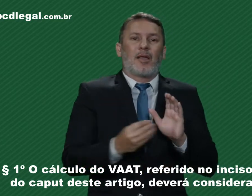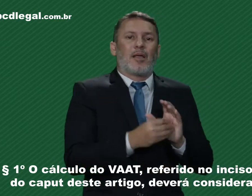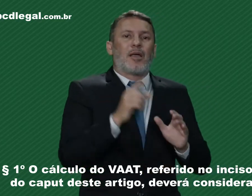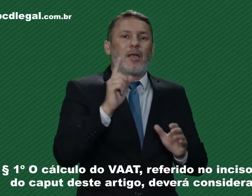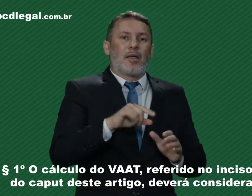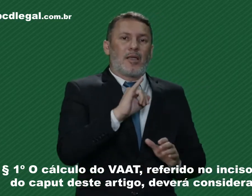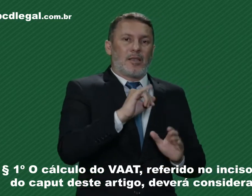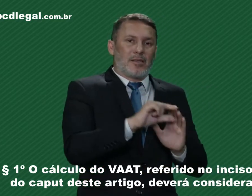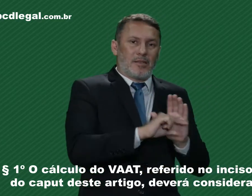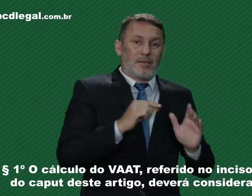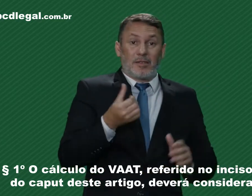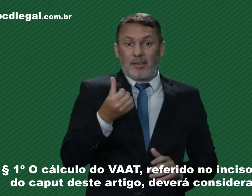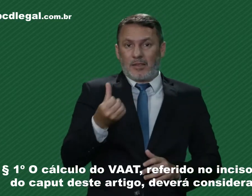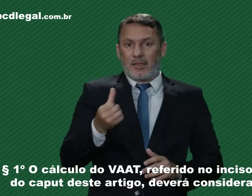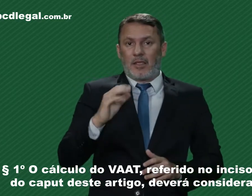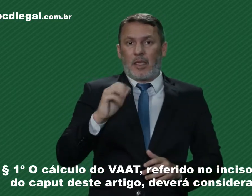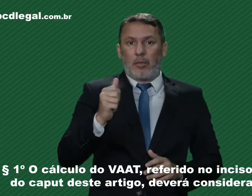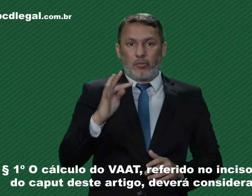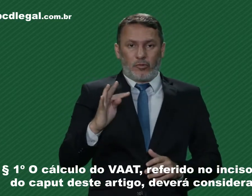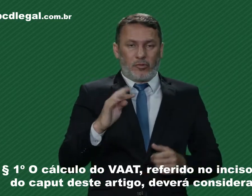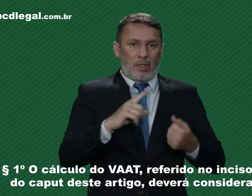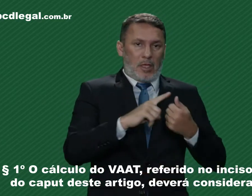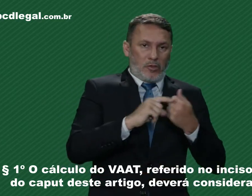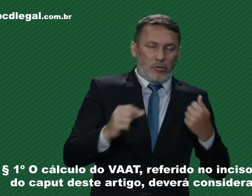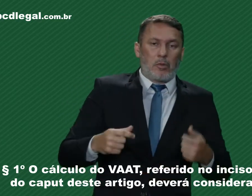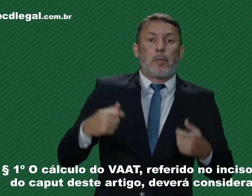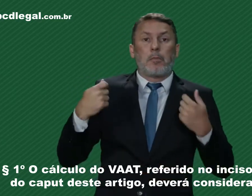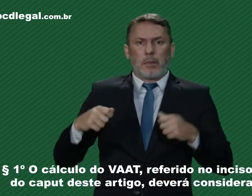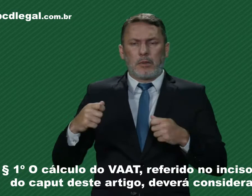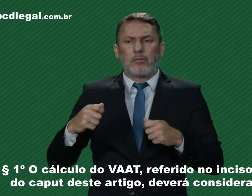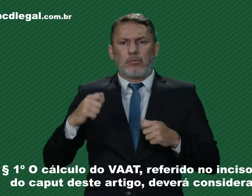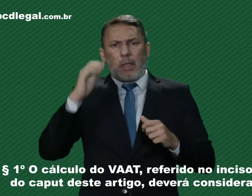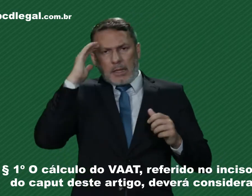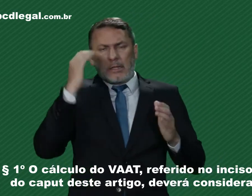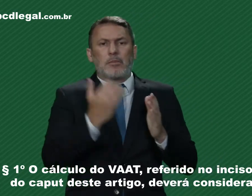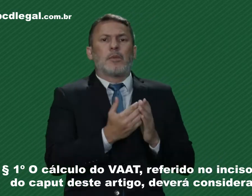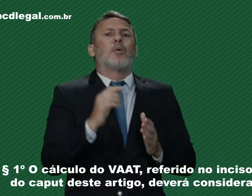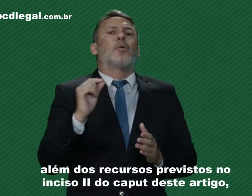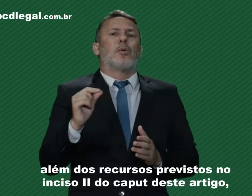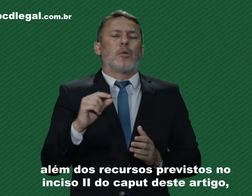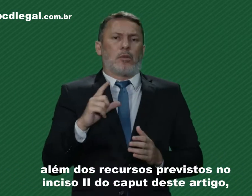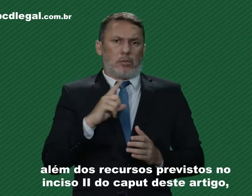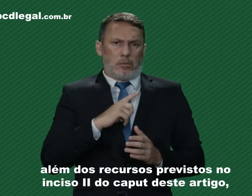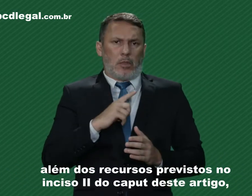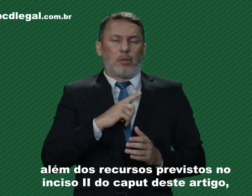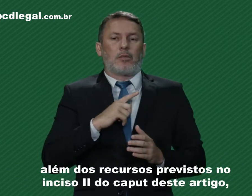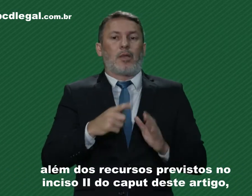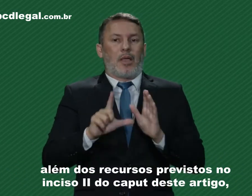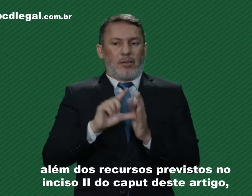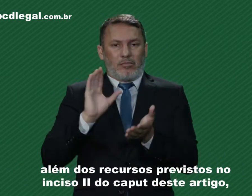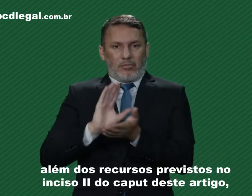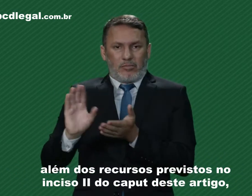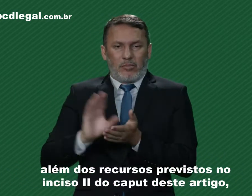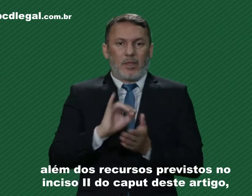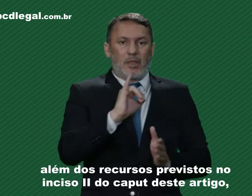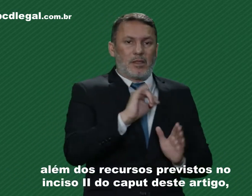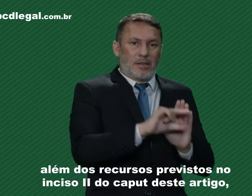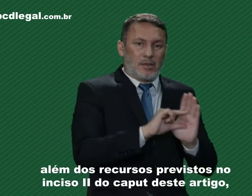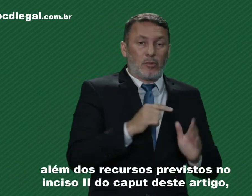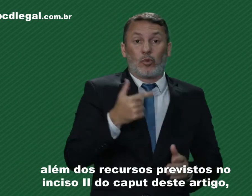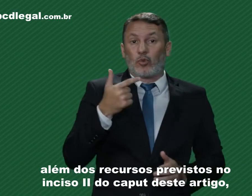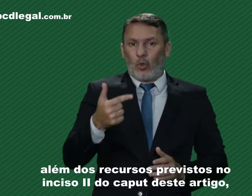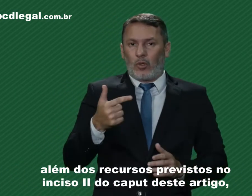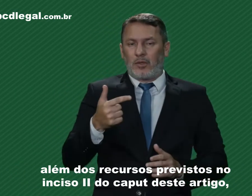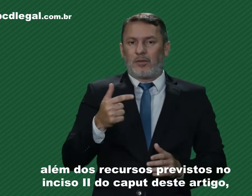VAAT, referido no inciso 6 do caput deste artigo, deverá considerar, além dos recursos previstos no